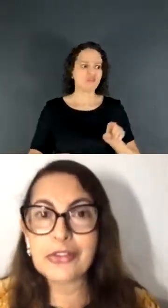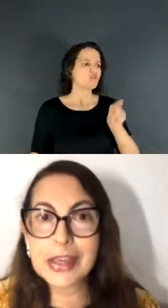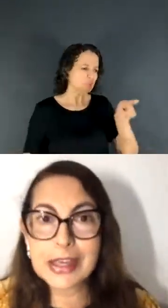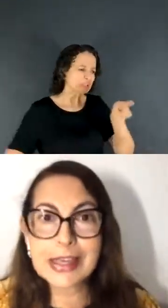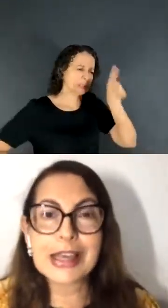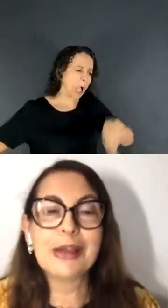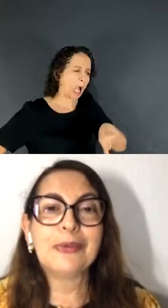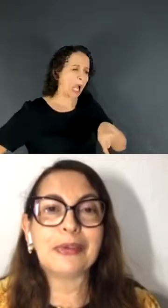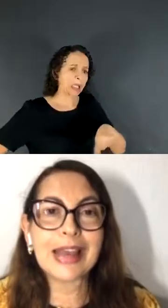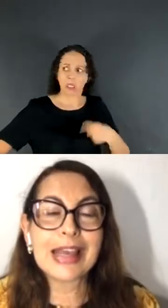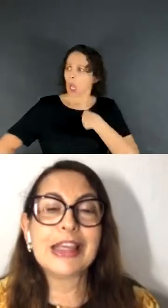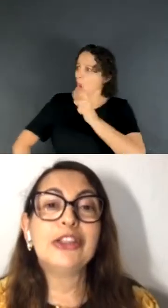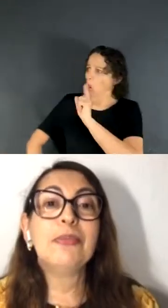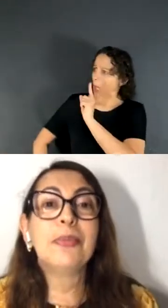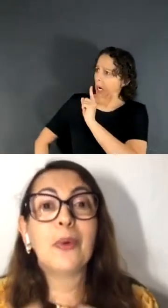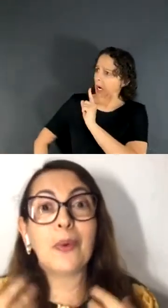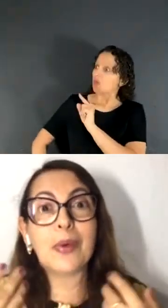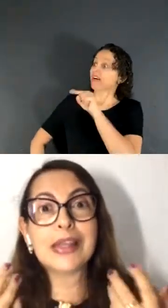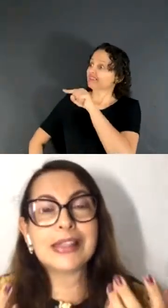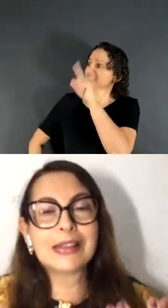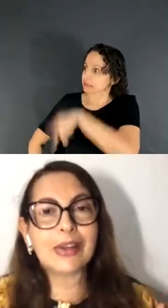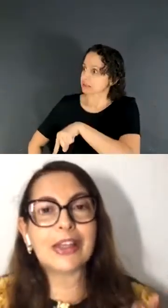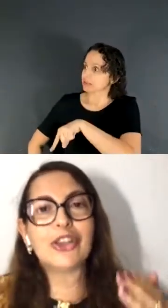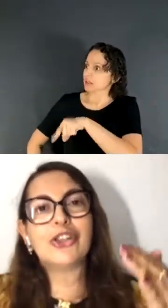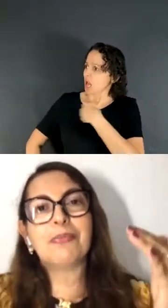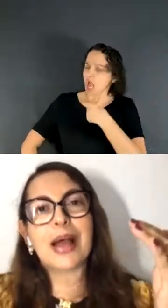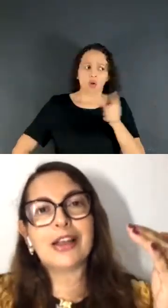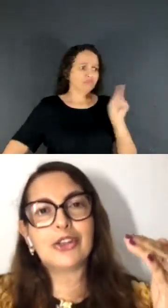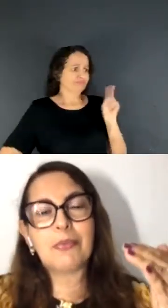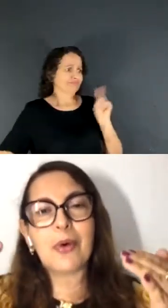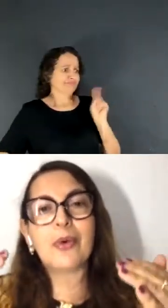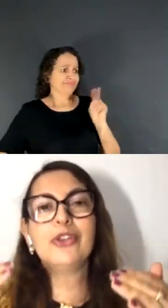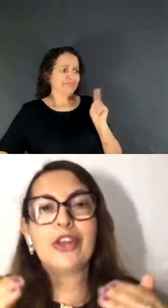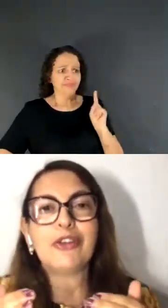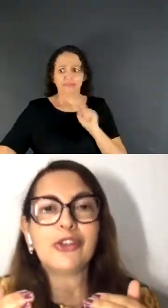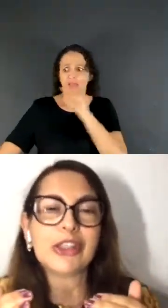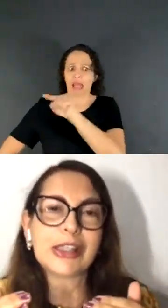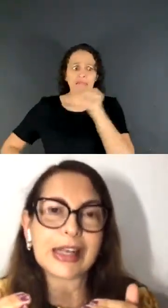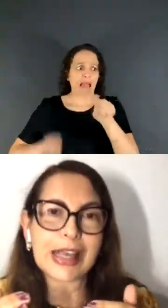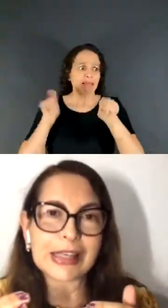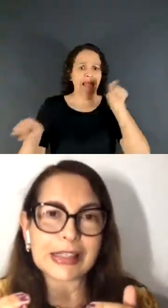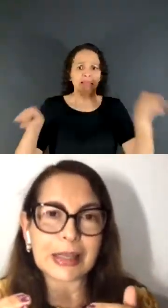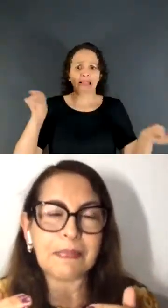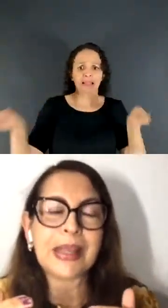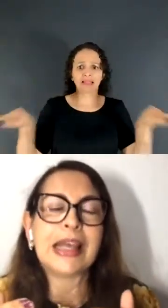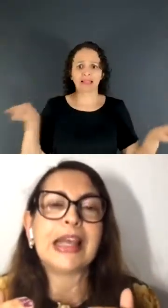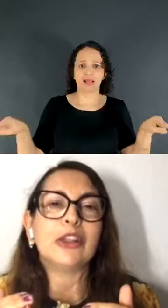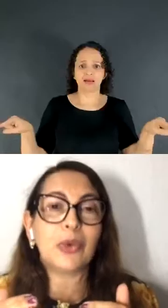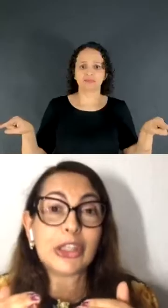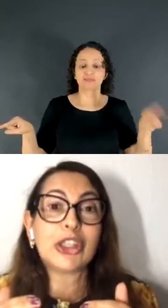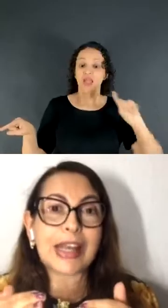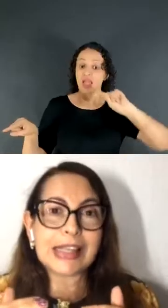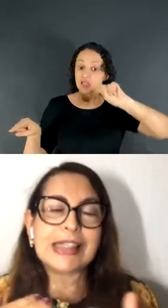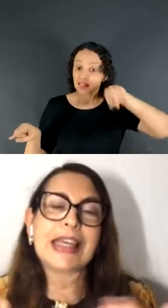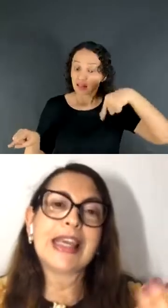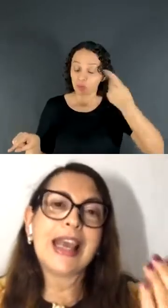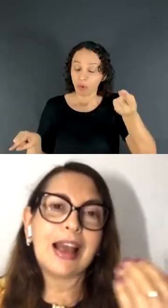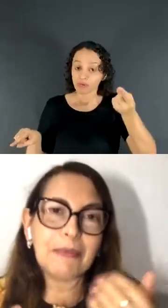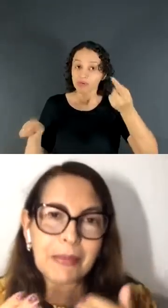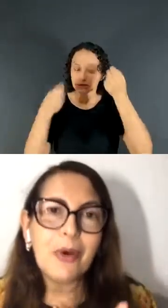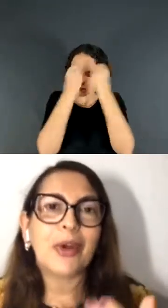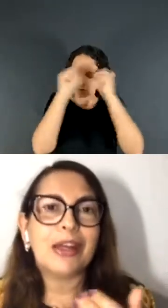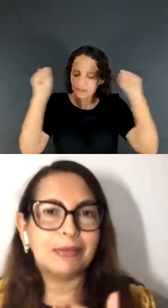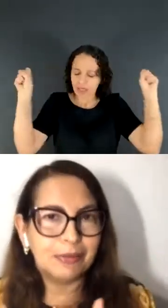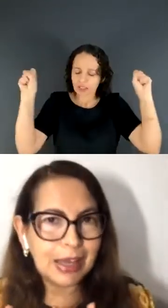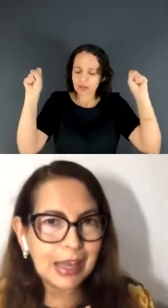não vi, não é? E depois, quando a gente baixa um pouco o nível de estresse, do estresse que